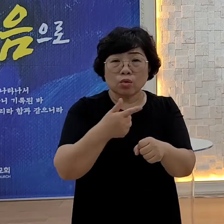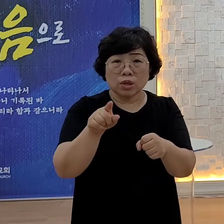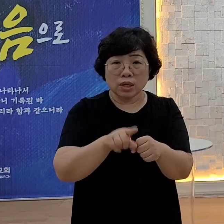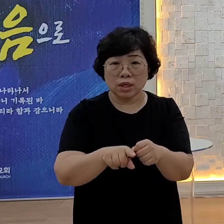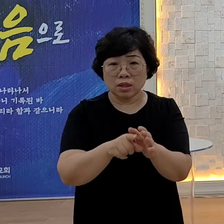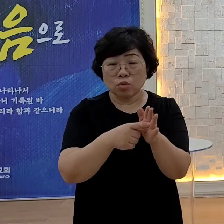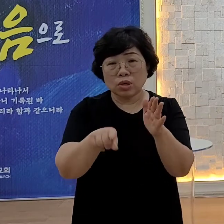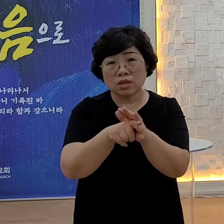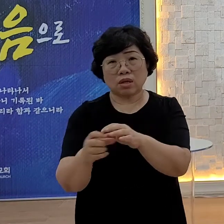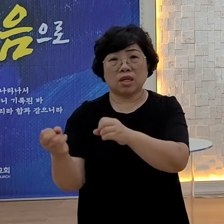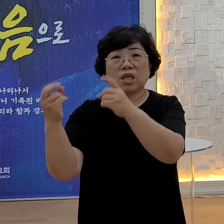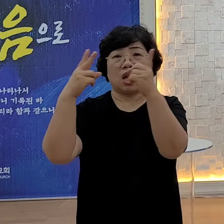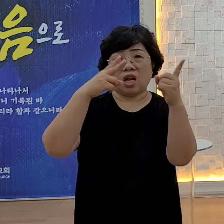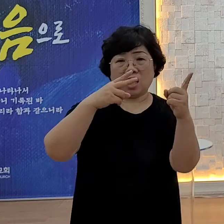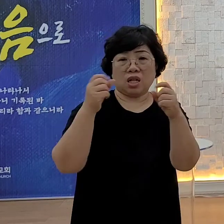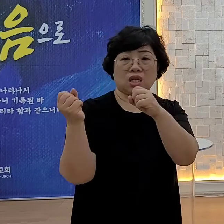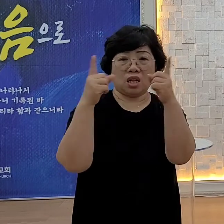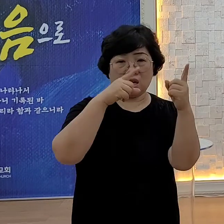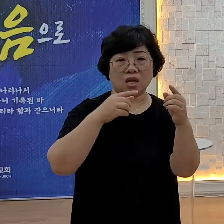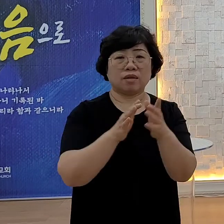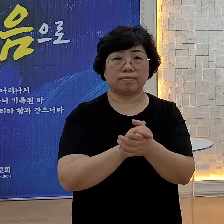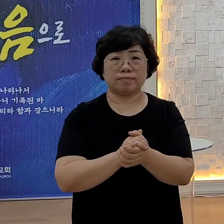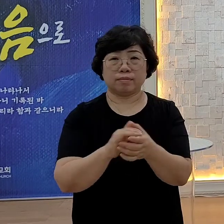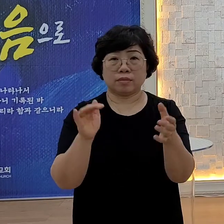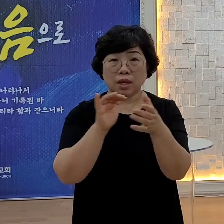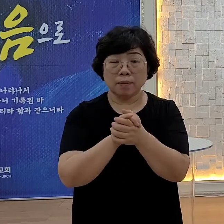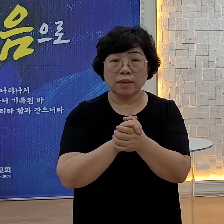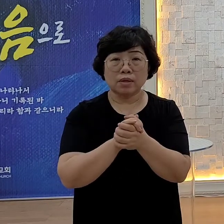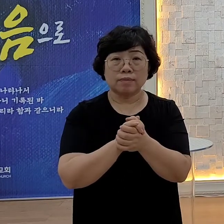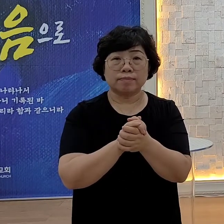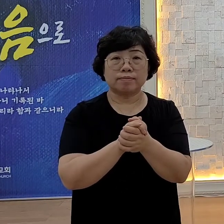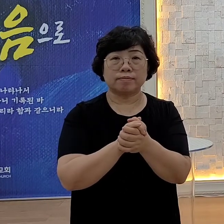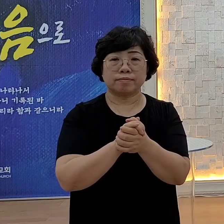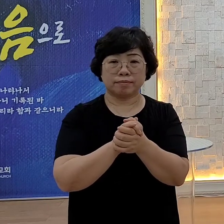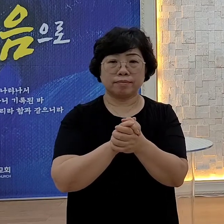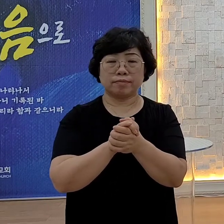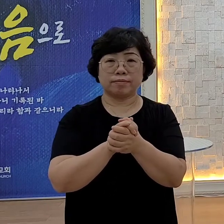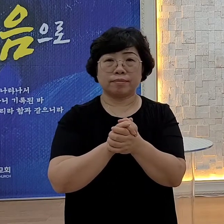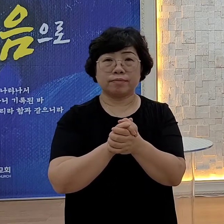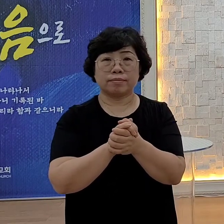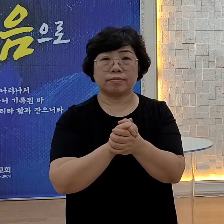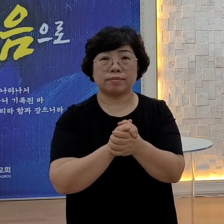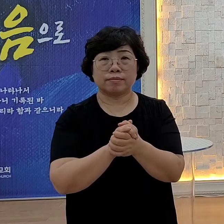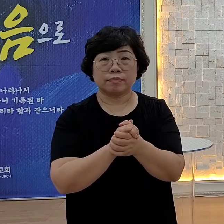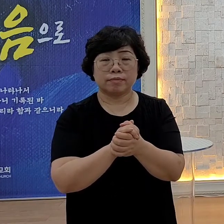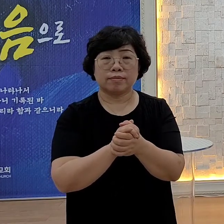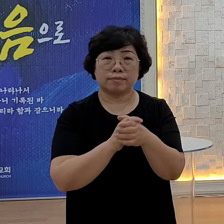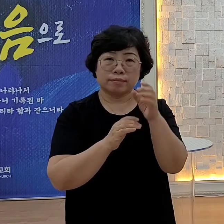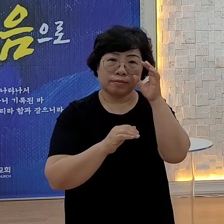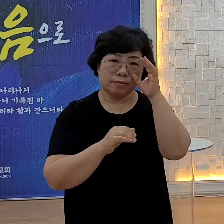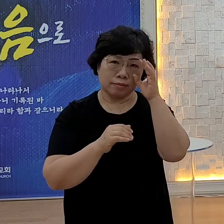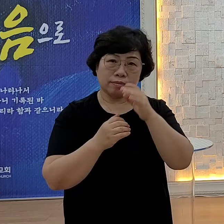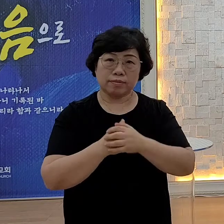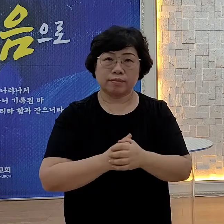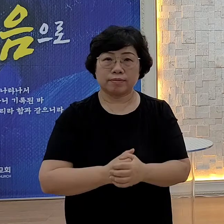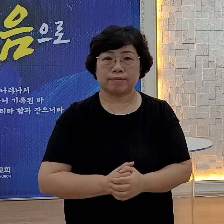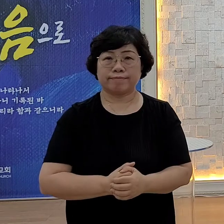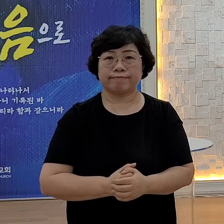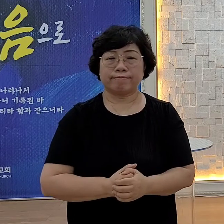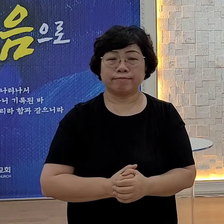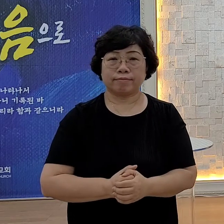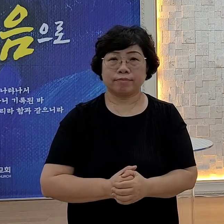위하여 살아나셨느니라. 아멘. 그 위에 23절, 24절도 읽으시면 더 이해가 되실